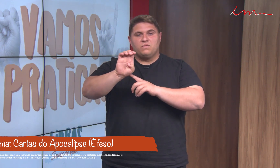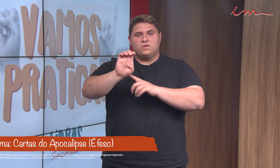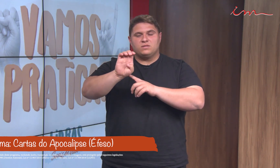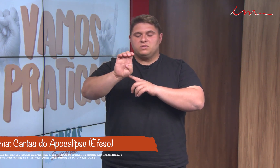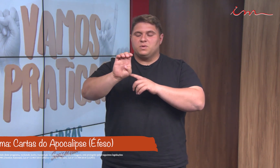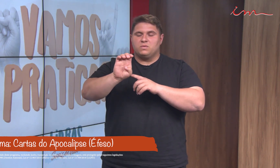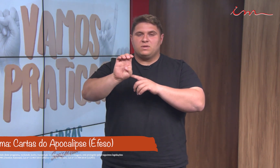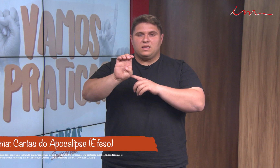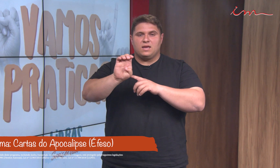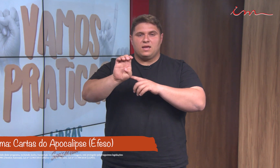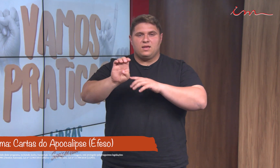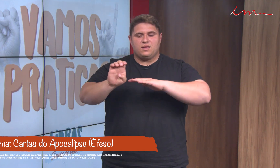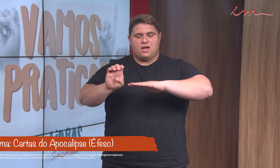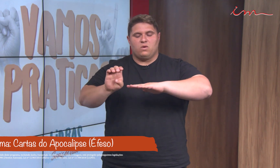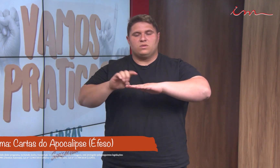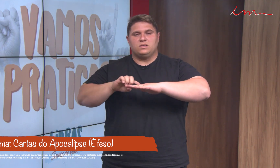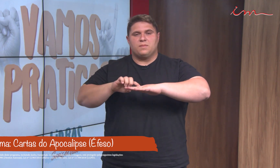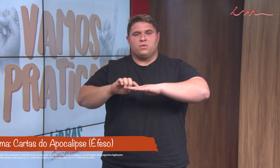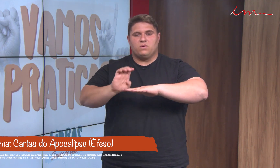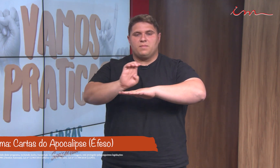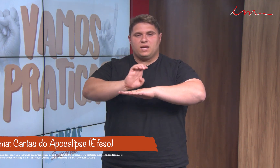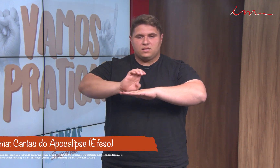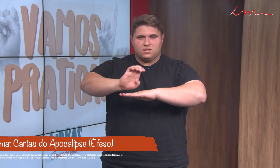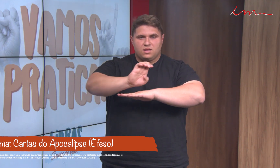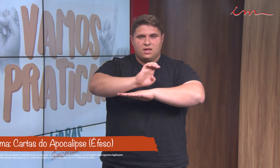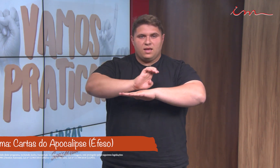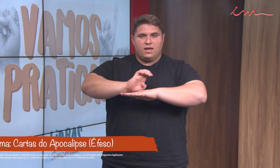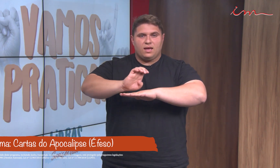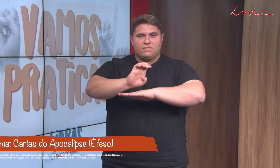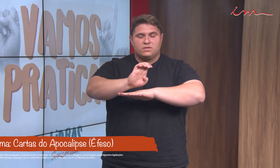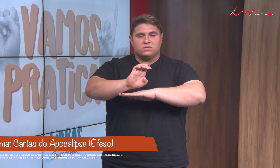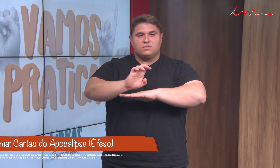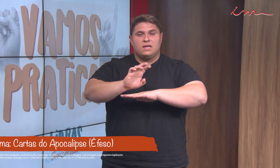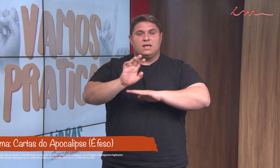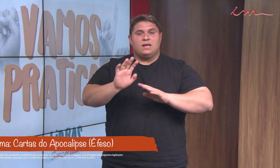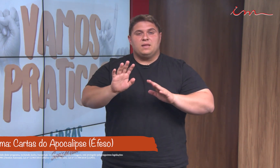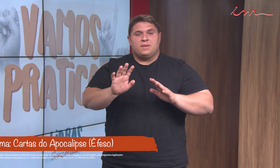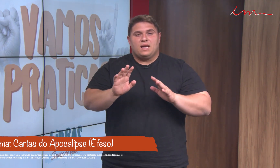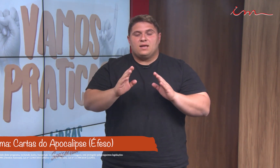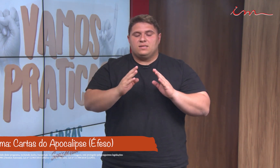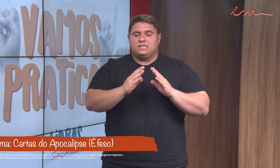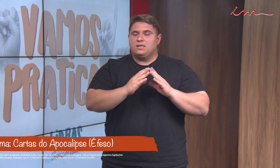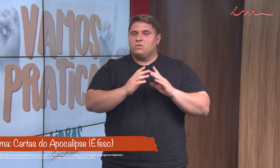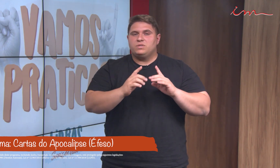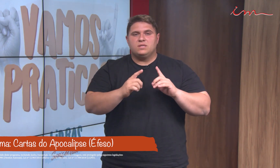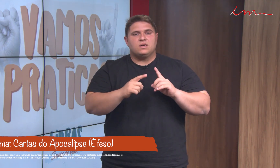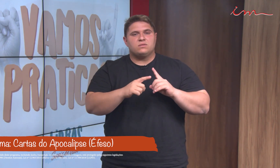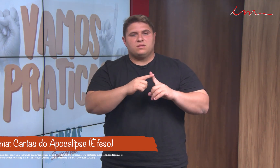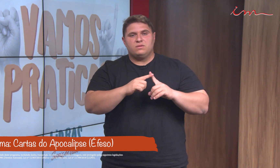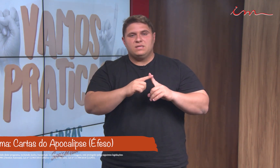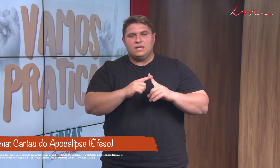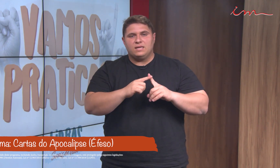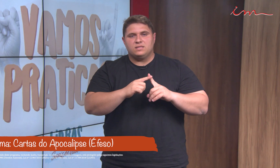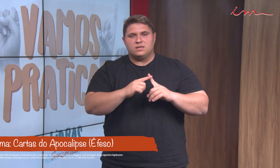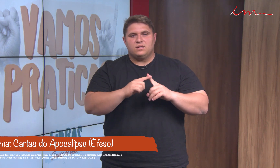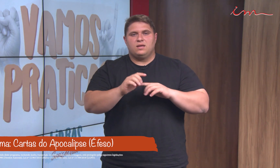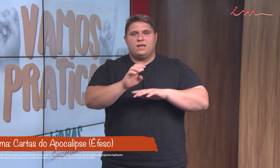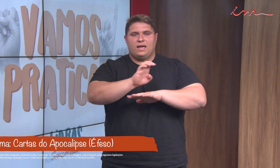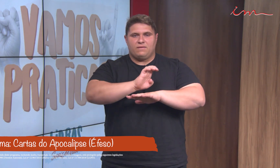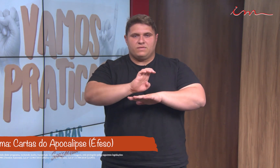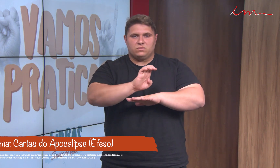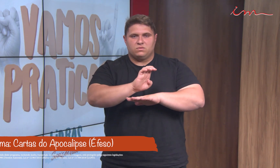Mão, configuração de mão em E, a outra de apoio aberta, Éfeso. Lembrar de não utilizar o sinal de